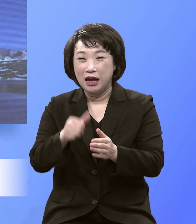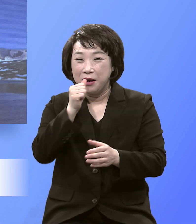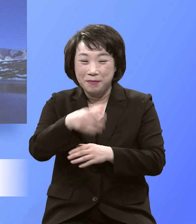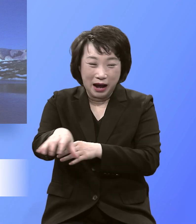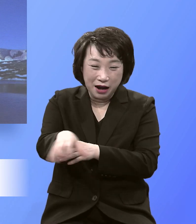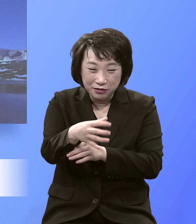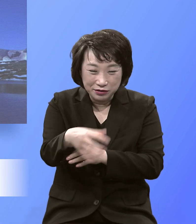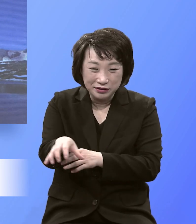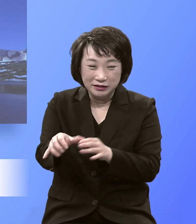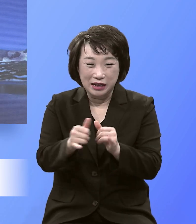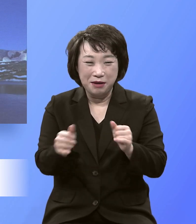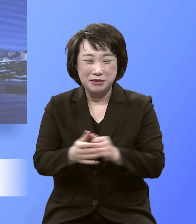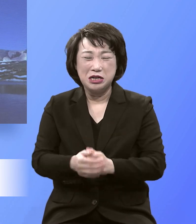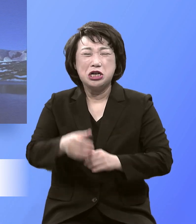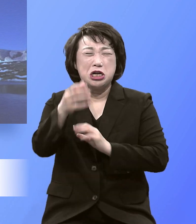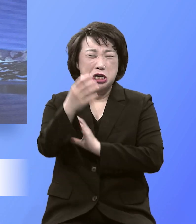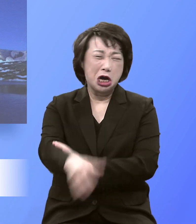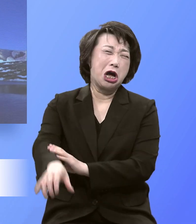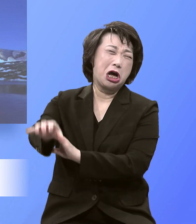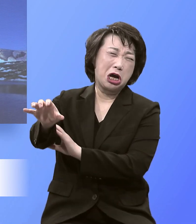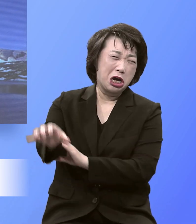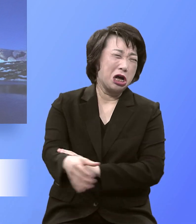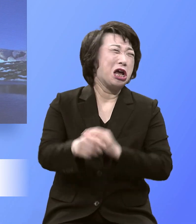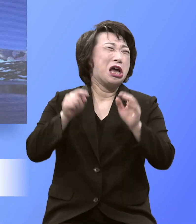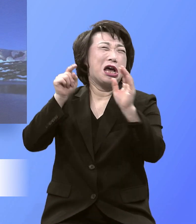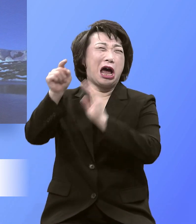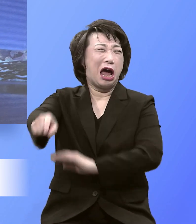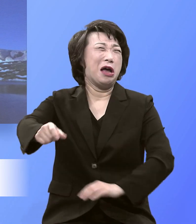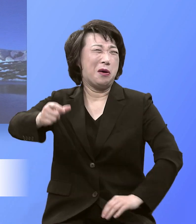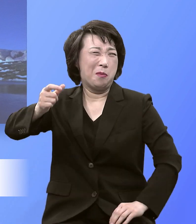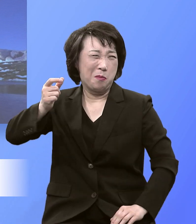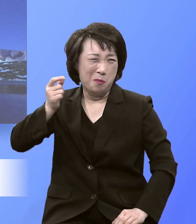방울제비가 방울을 치고 못 간다.